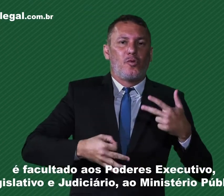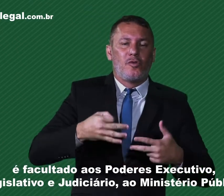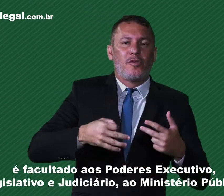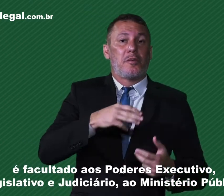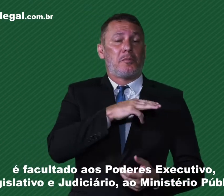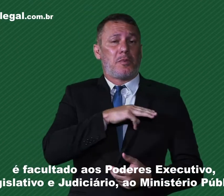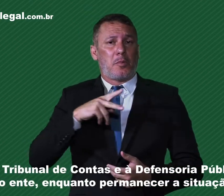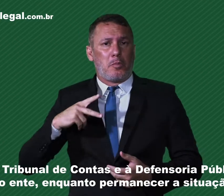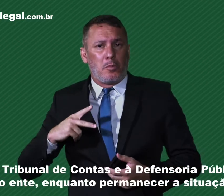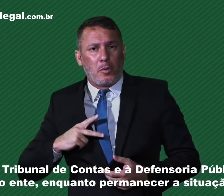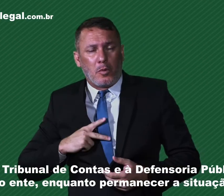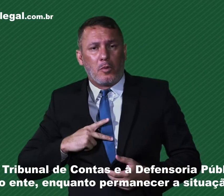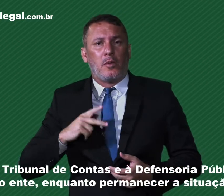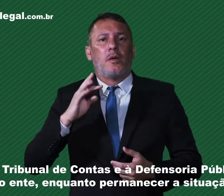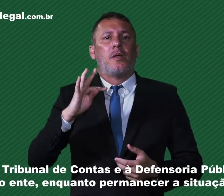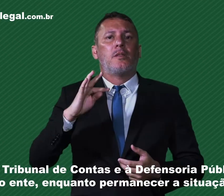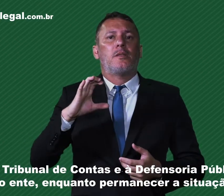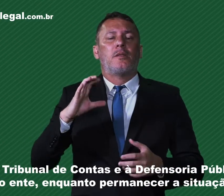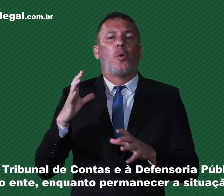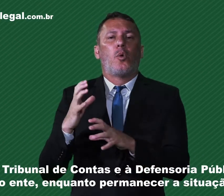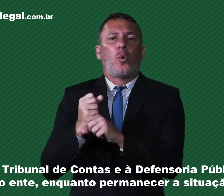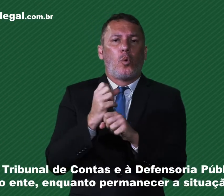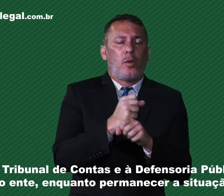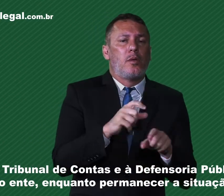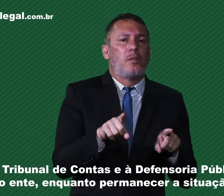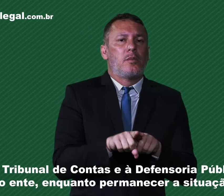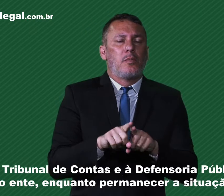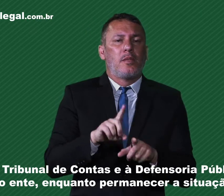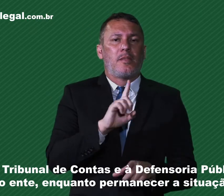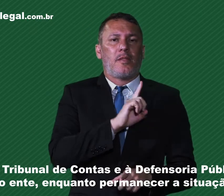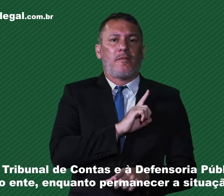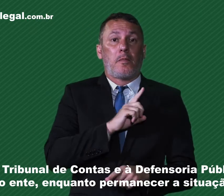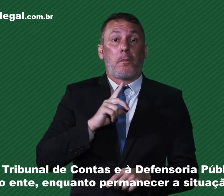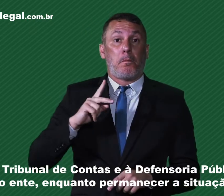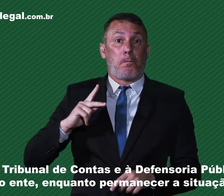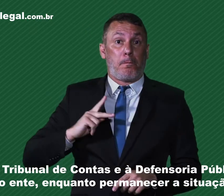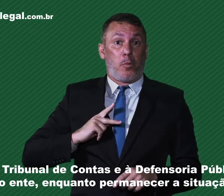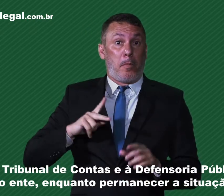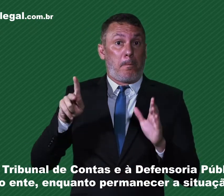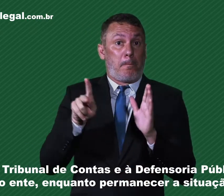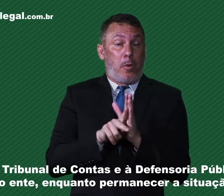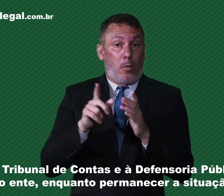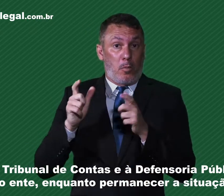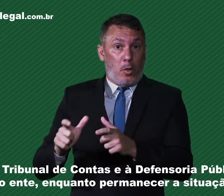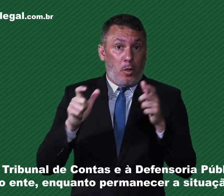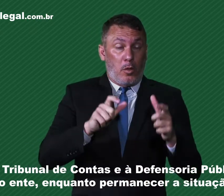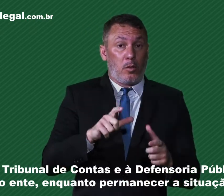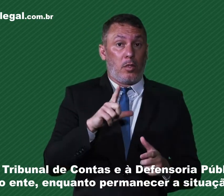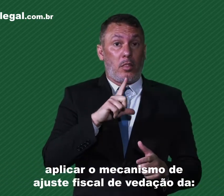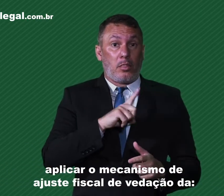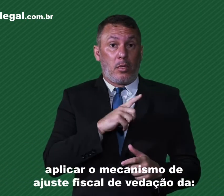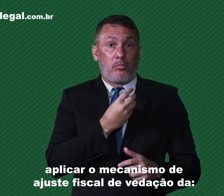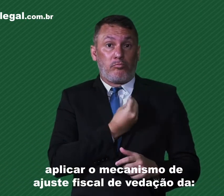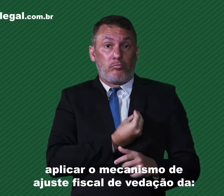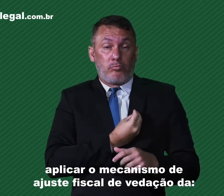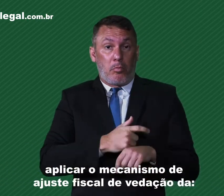Público e ao Tribunal de Contas EA Defensoria Pública doente enquanto permanecer a situação aplicar o